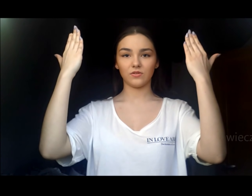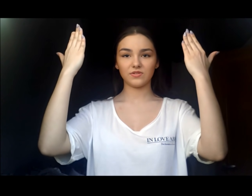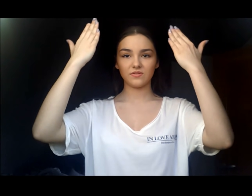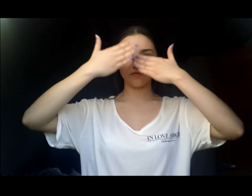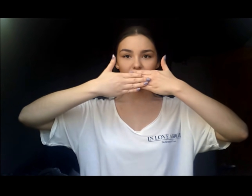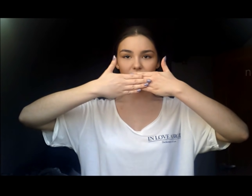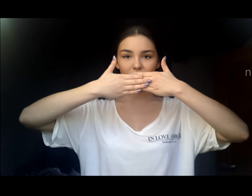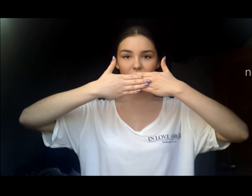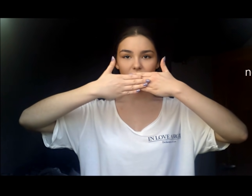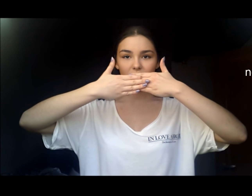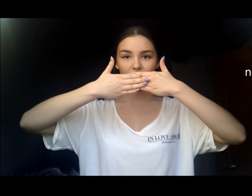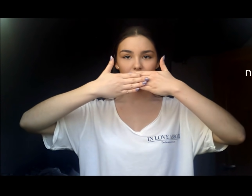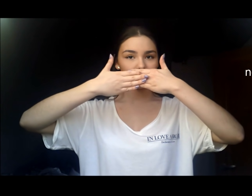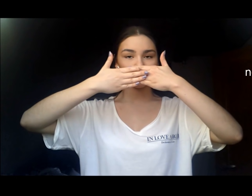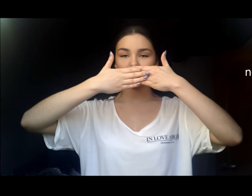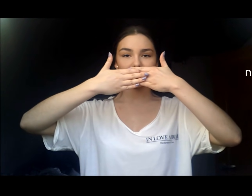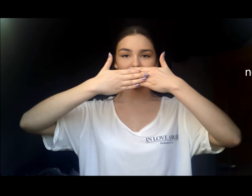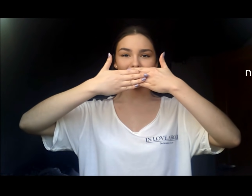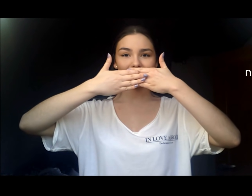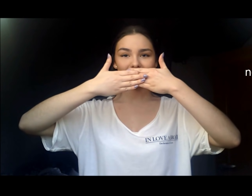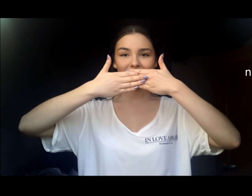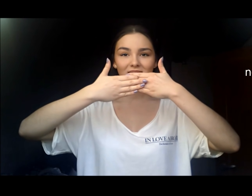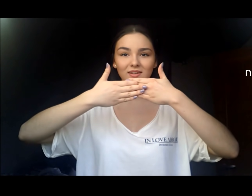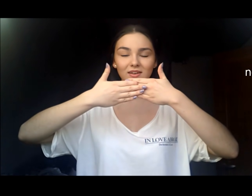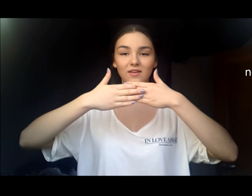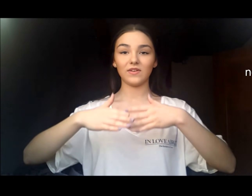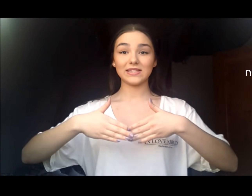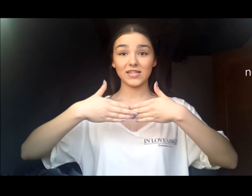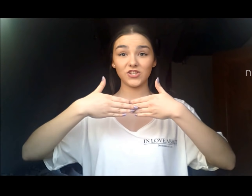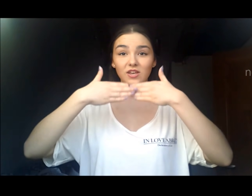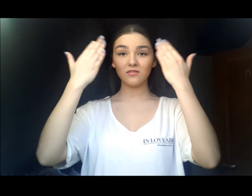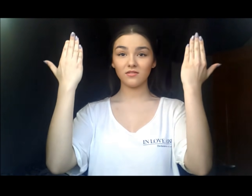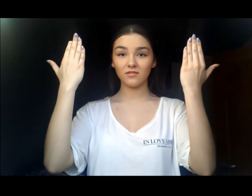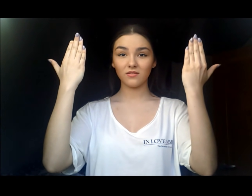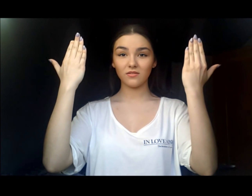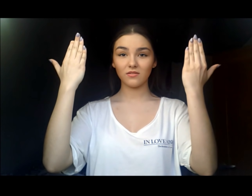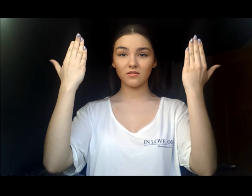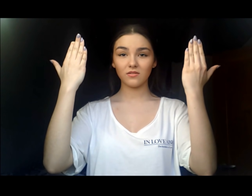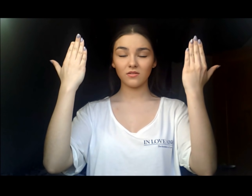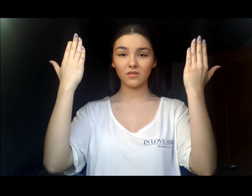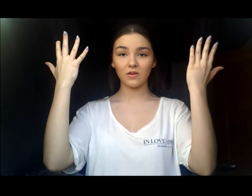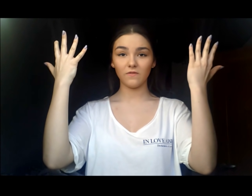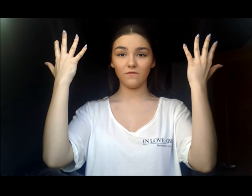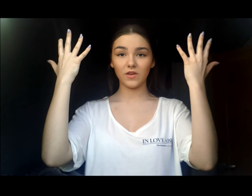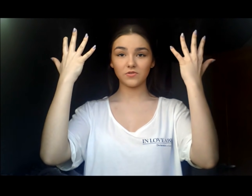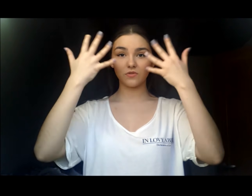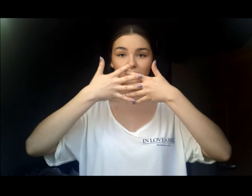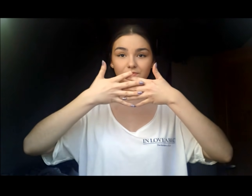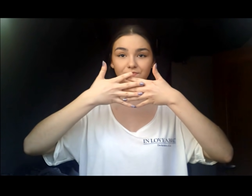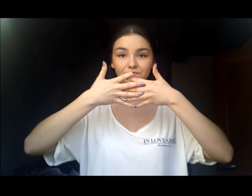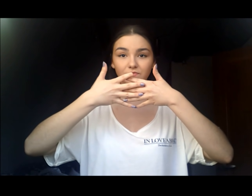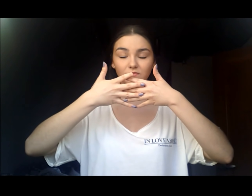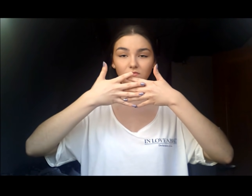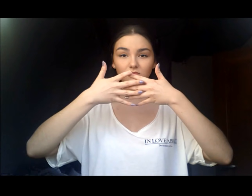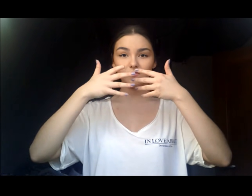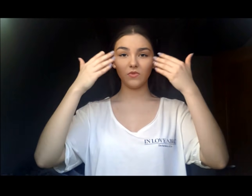noc, gdzie już nic nie widać. Więc dzień, wieczór,